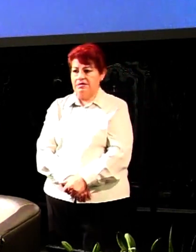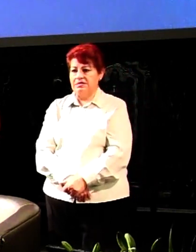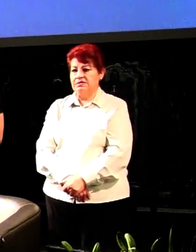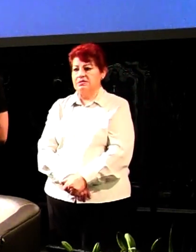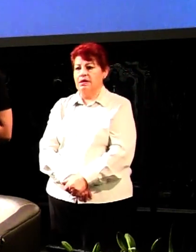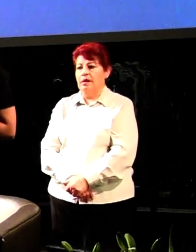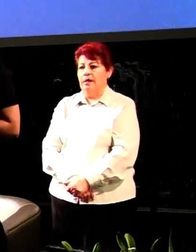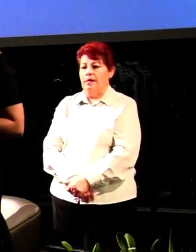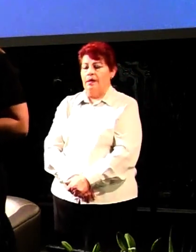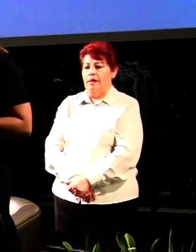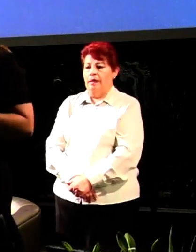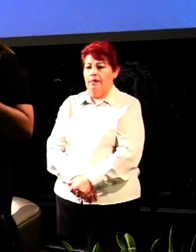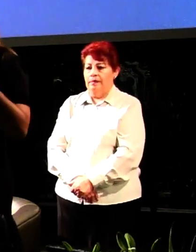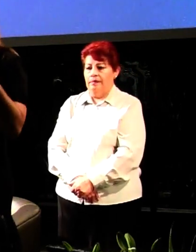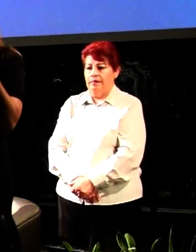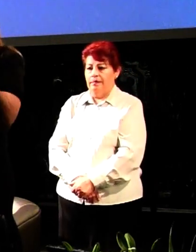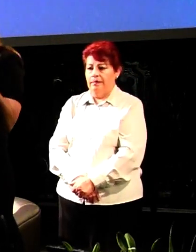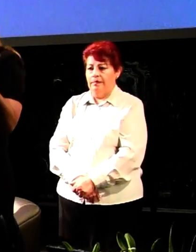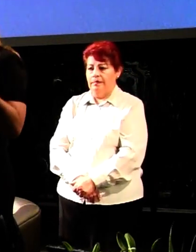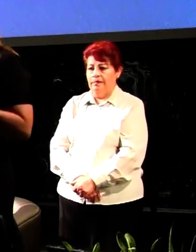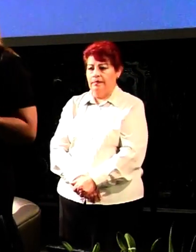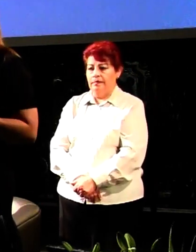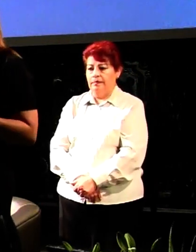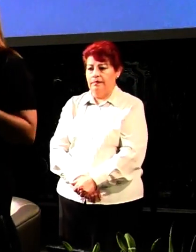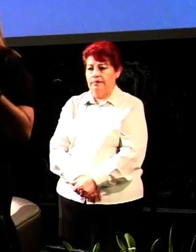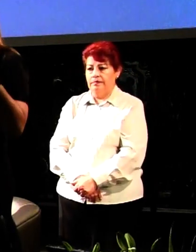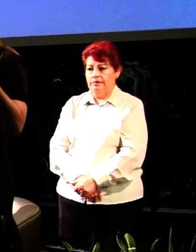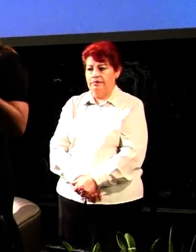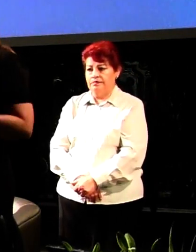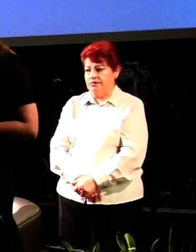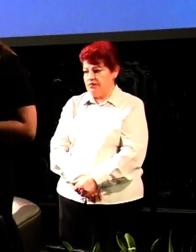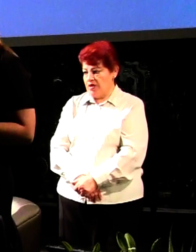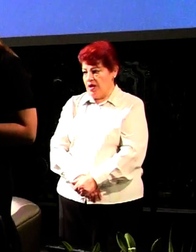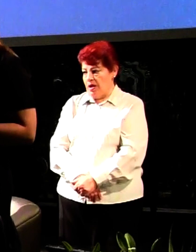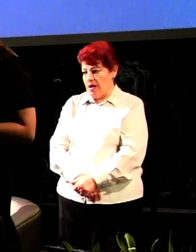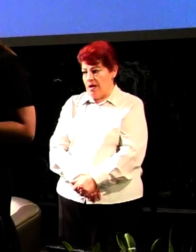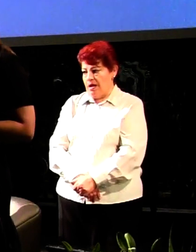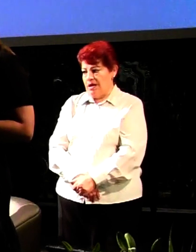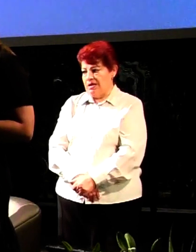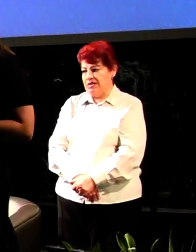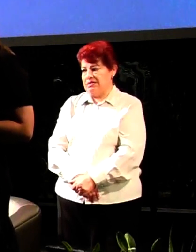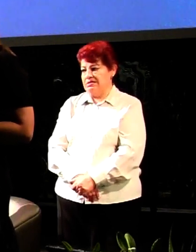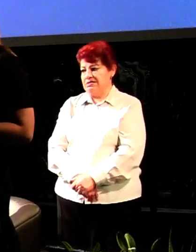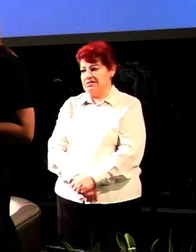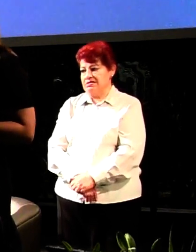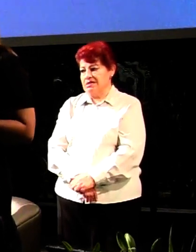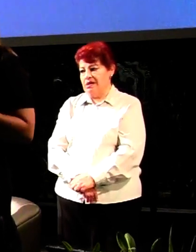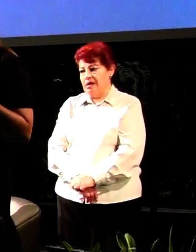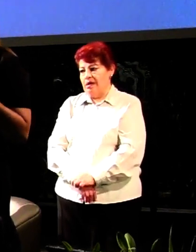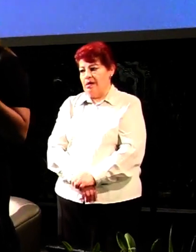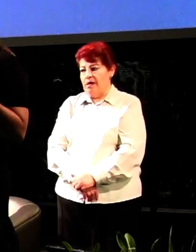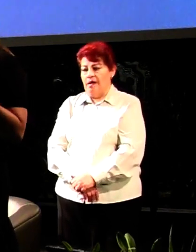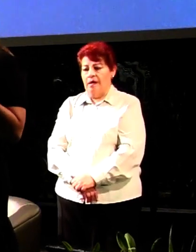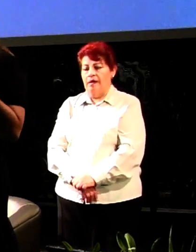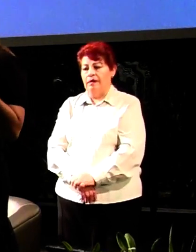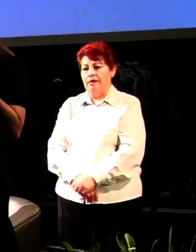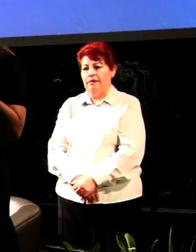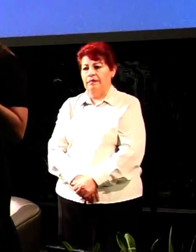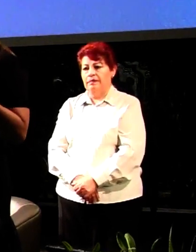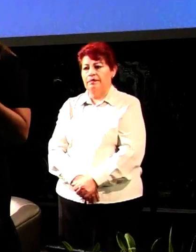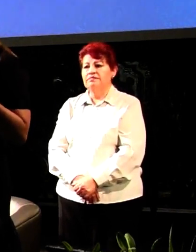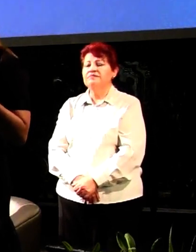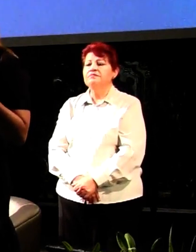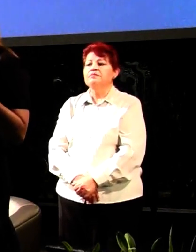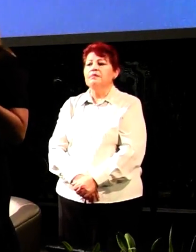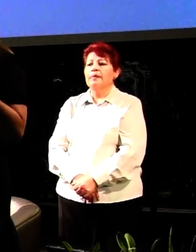golpes, empujones, de alguna forma que es mucho más visible. Esta forma de violencia la vemos como mucho